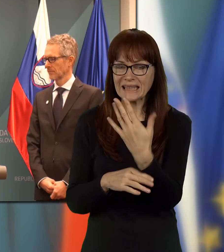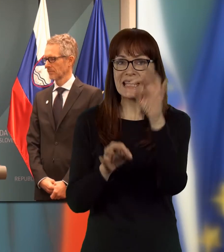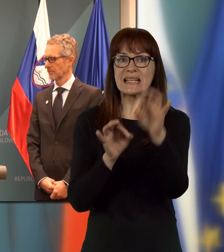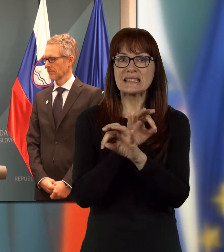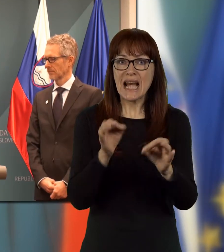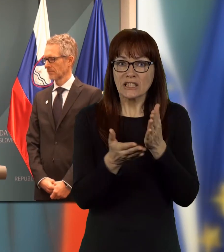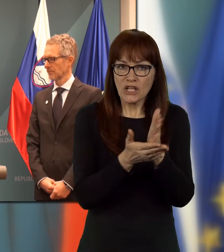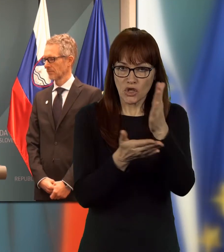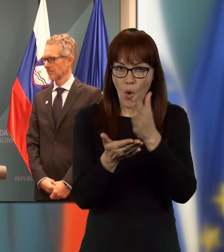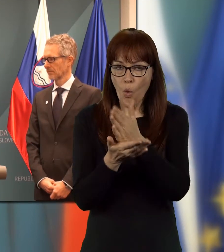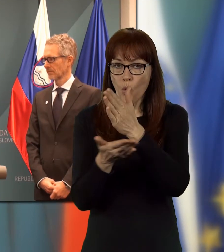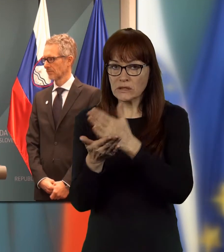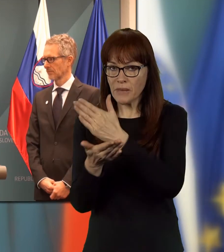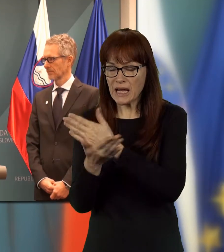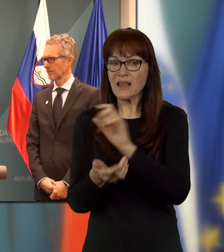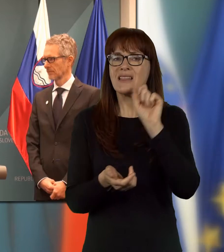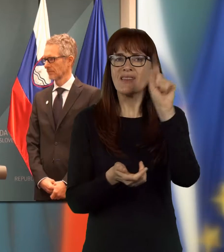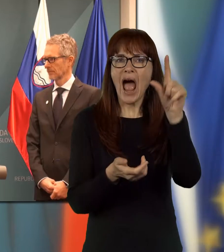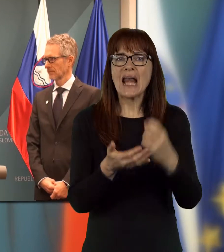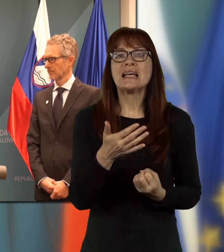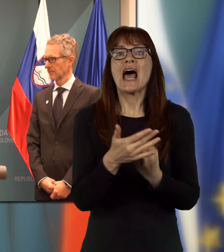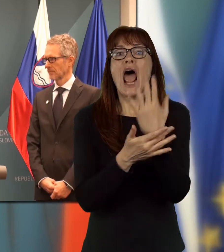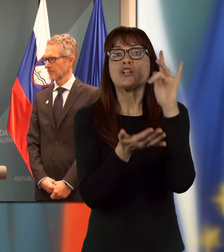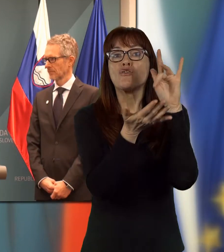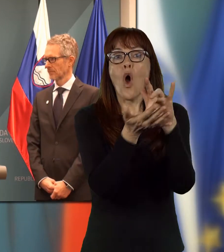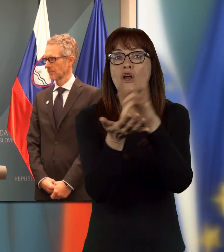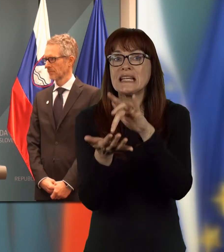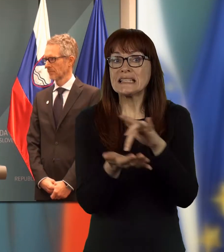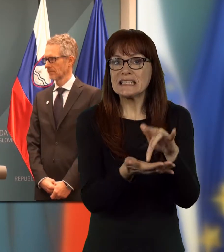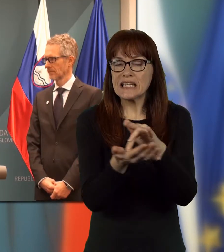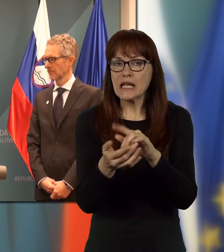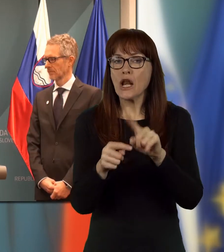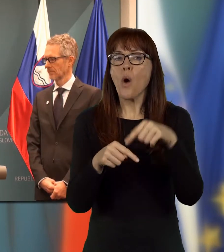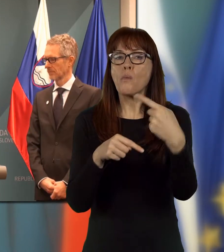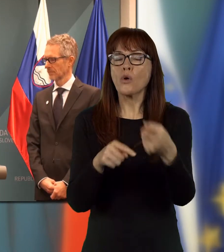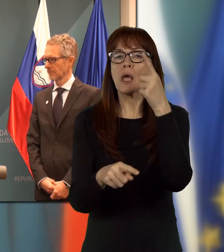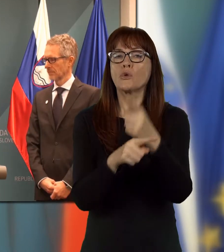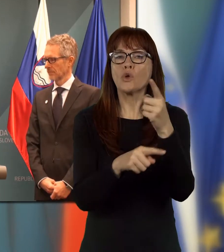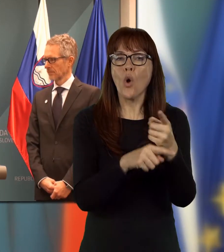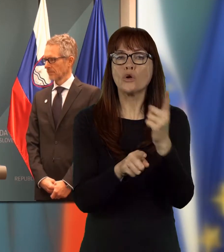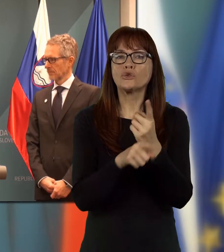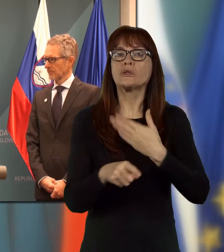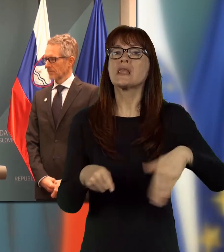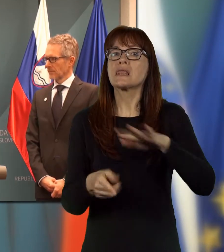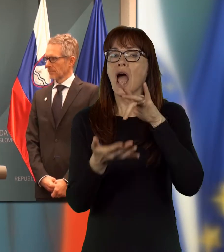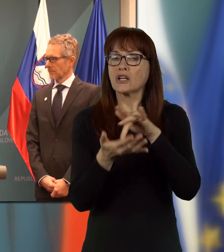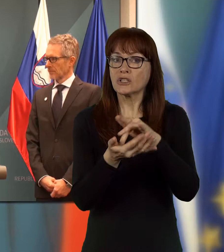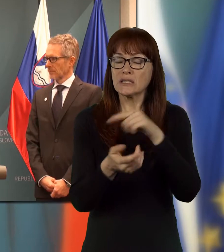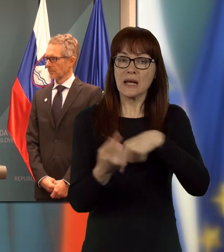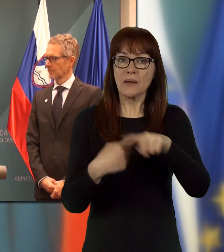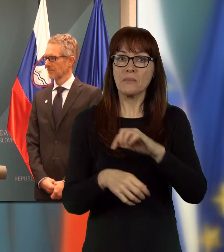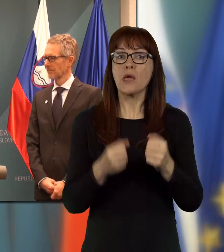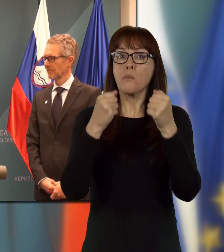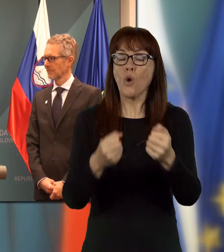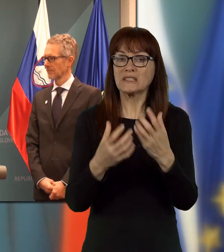5 strateških usmeritev in 12 razvojnih ciljev potem določa tudi naše cilje, ki smo si jih